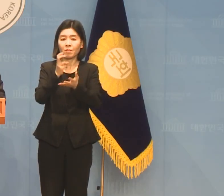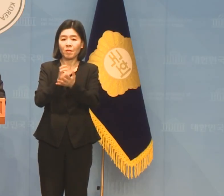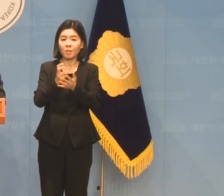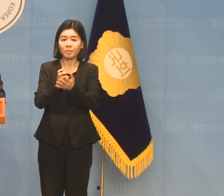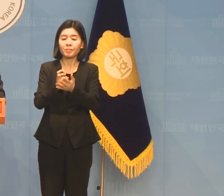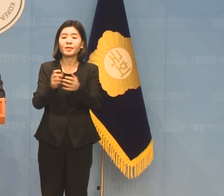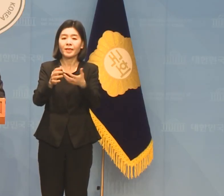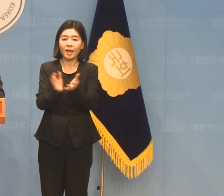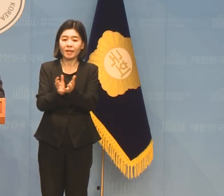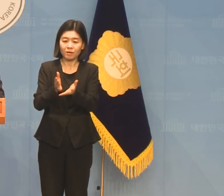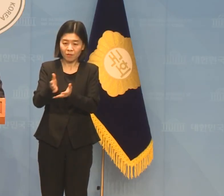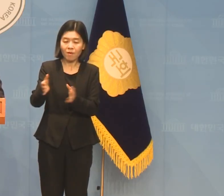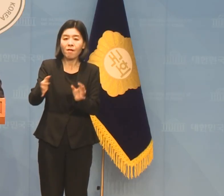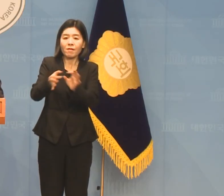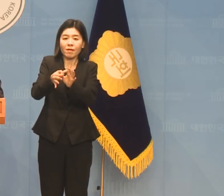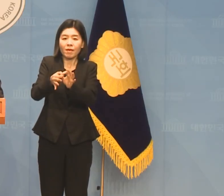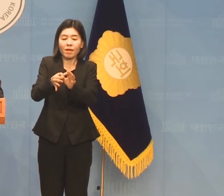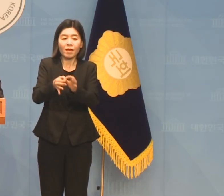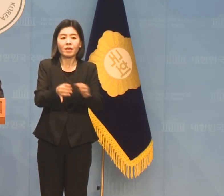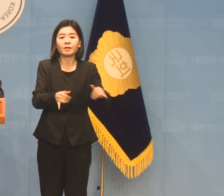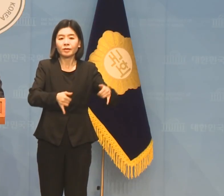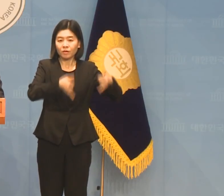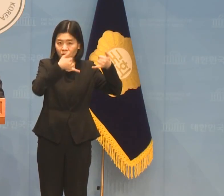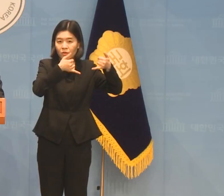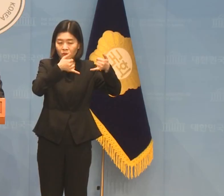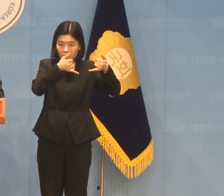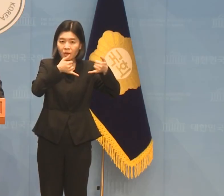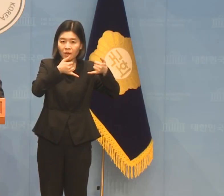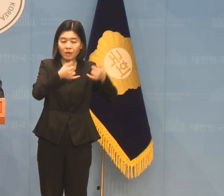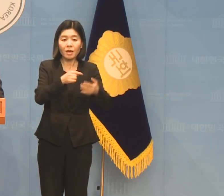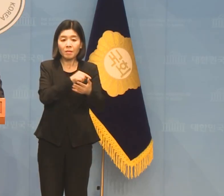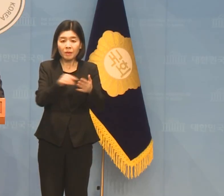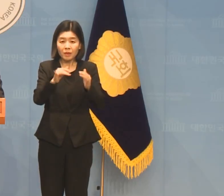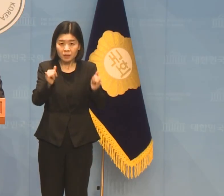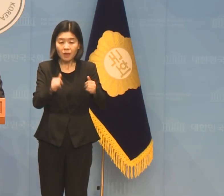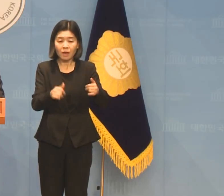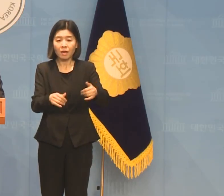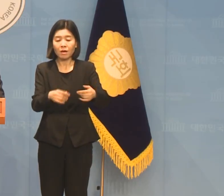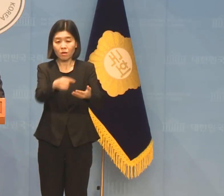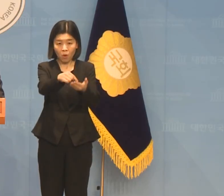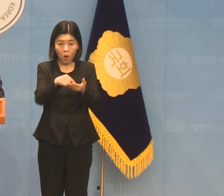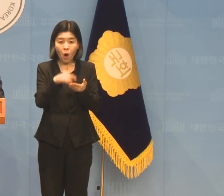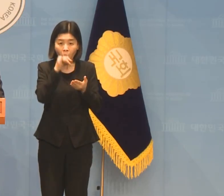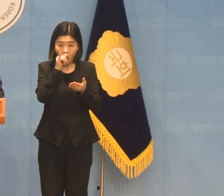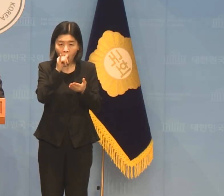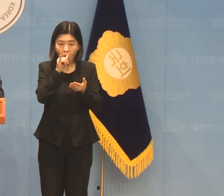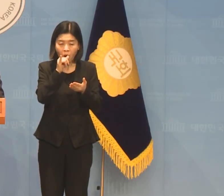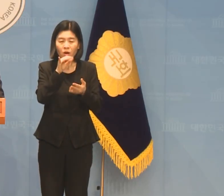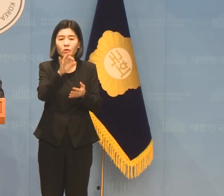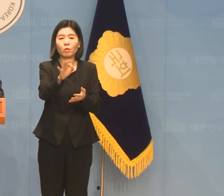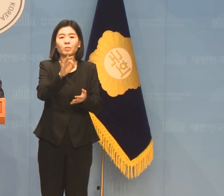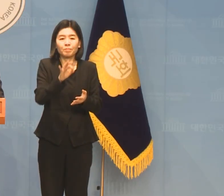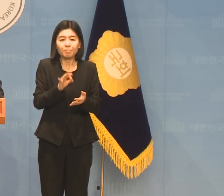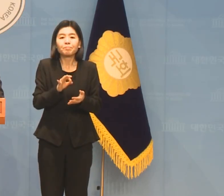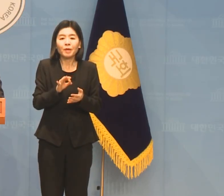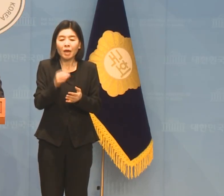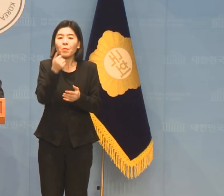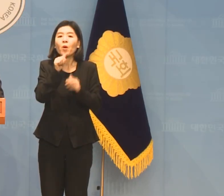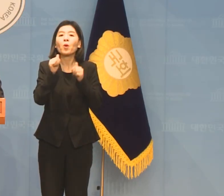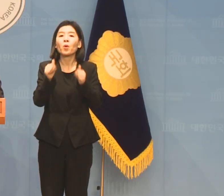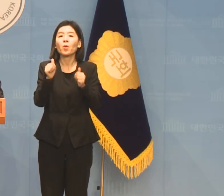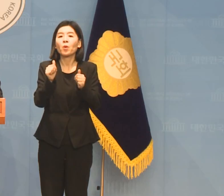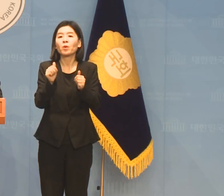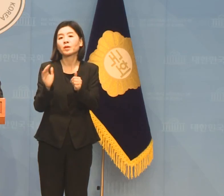유선 상담이 제공됩니다. 피해자의 요청이 있을 경우 실비 부담을 조건으로 변호인